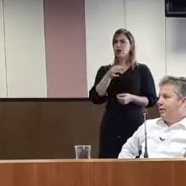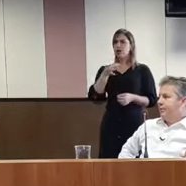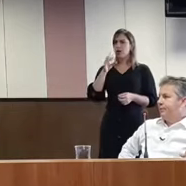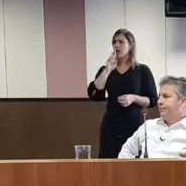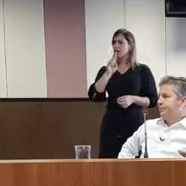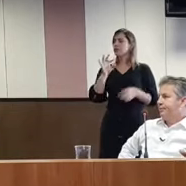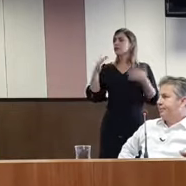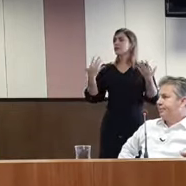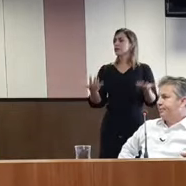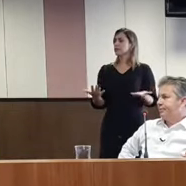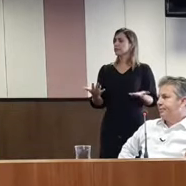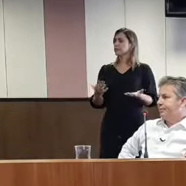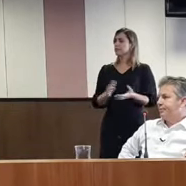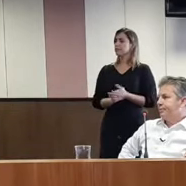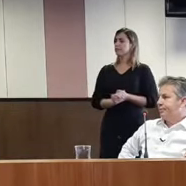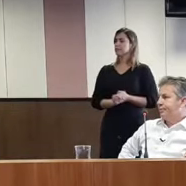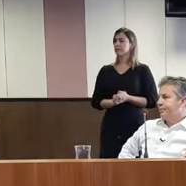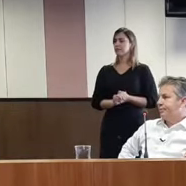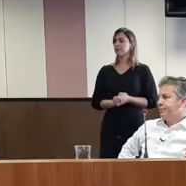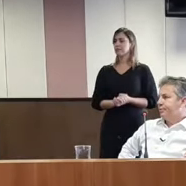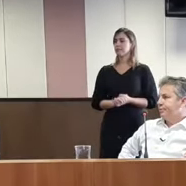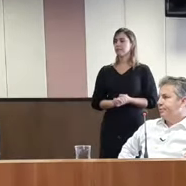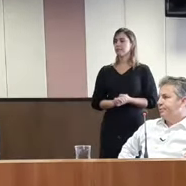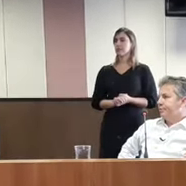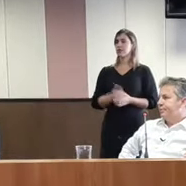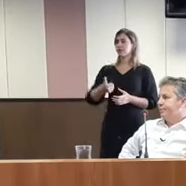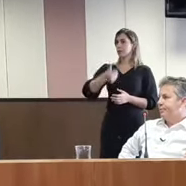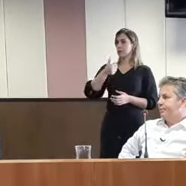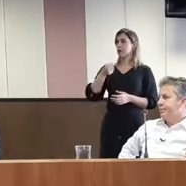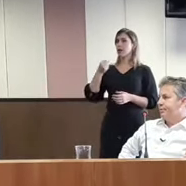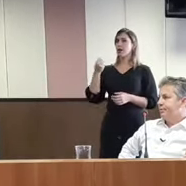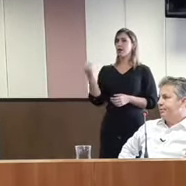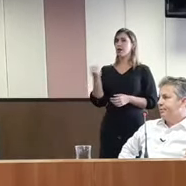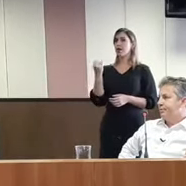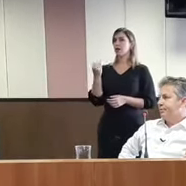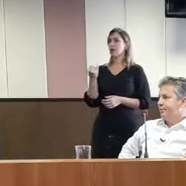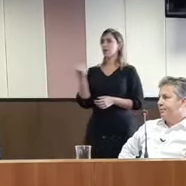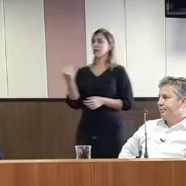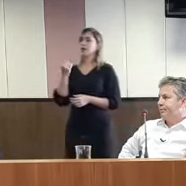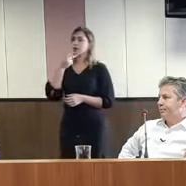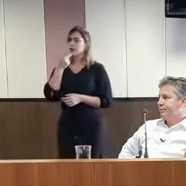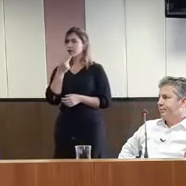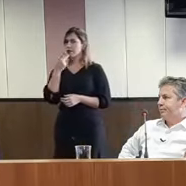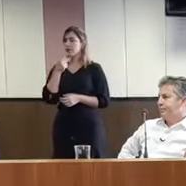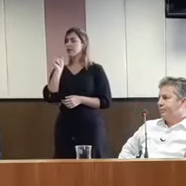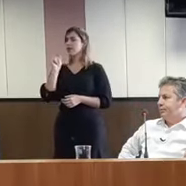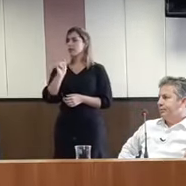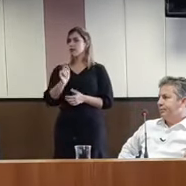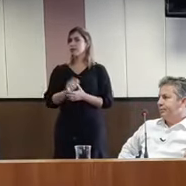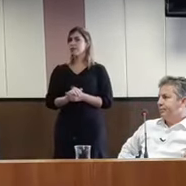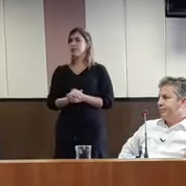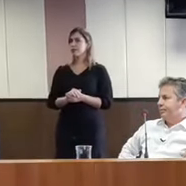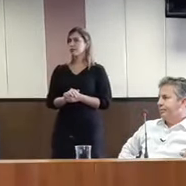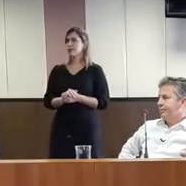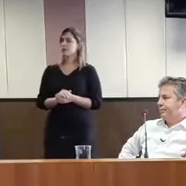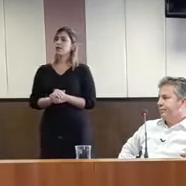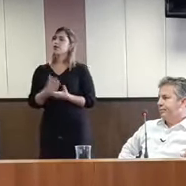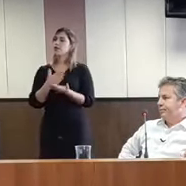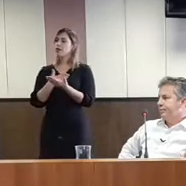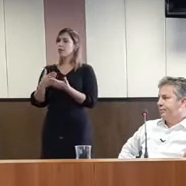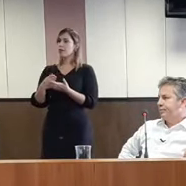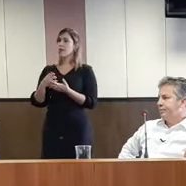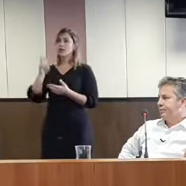celeridade aos resultados? Bom, primeiro é importante frisar que só no partir de quinta-feira